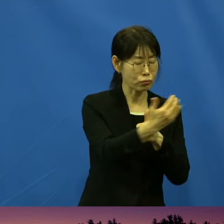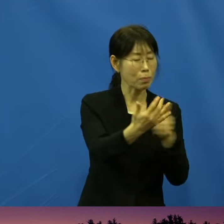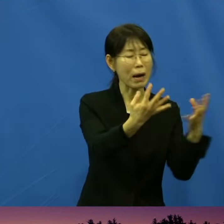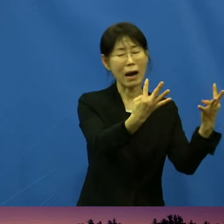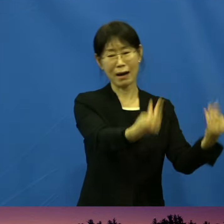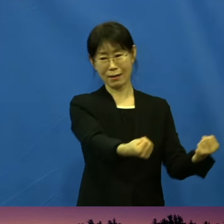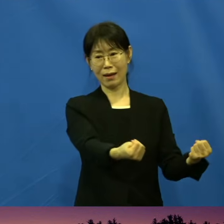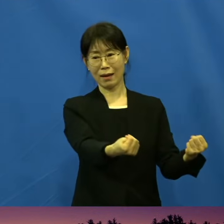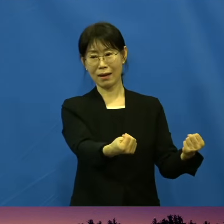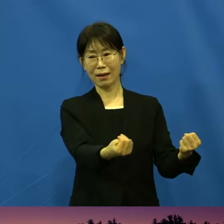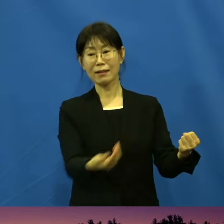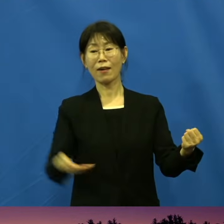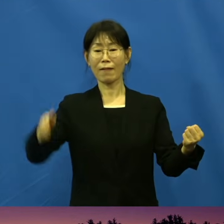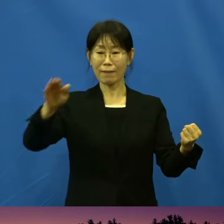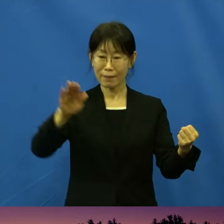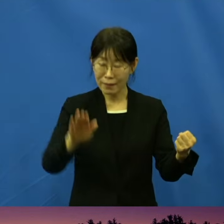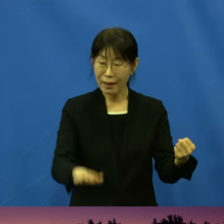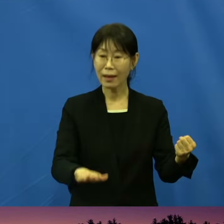많았어요. 근데